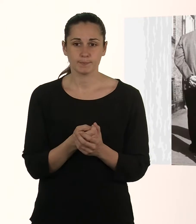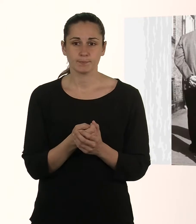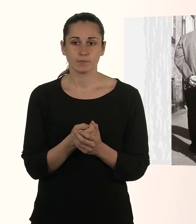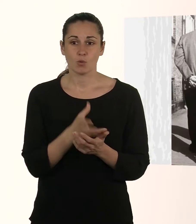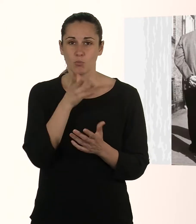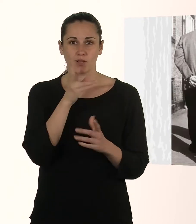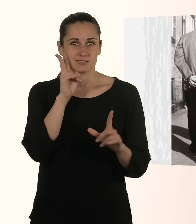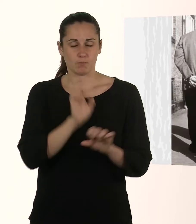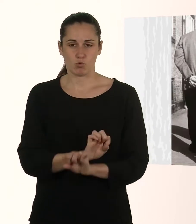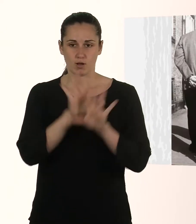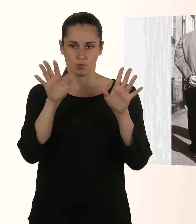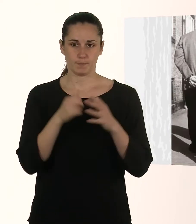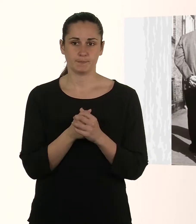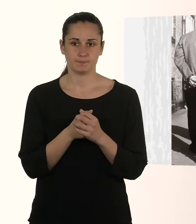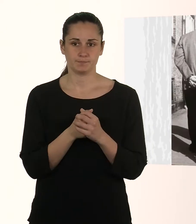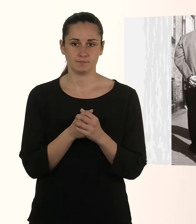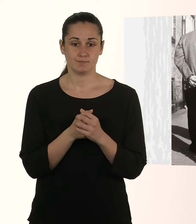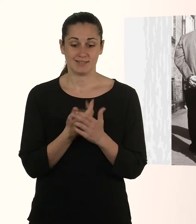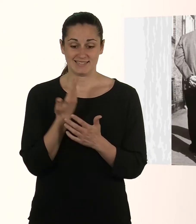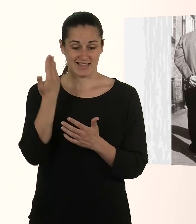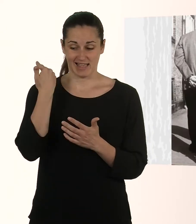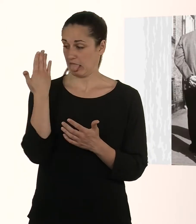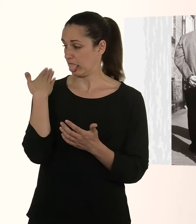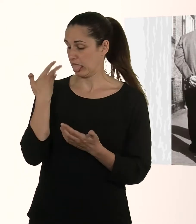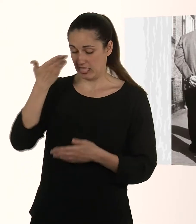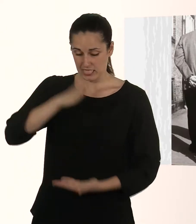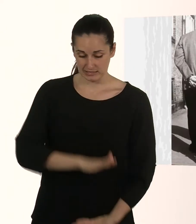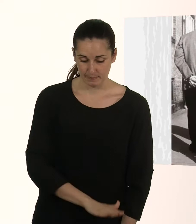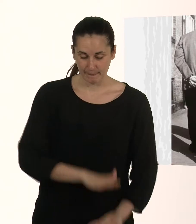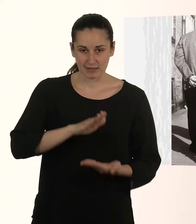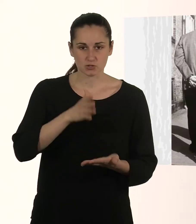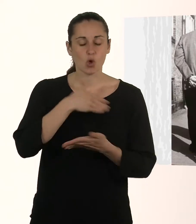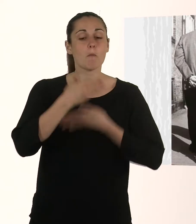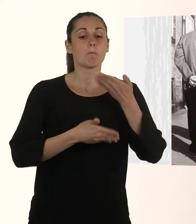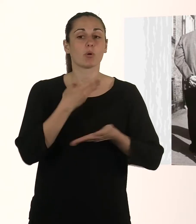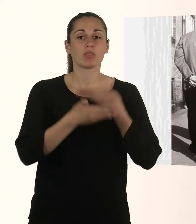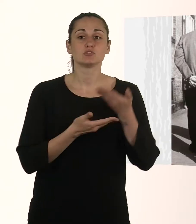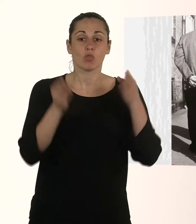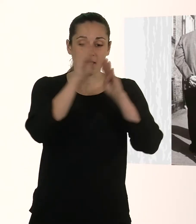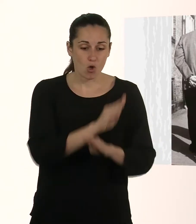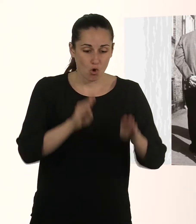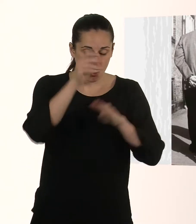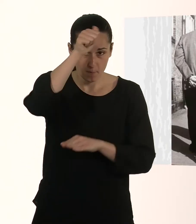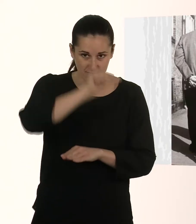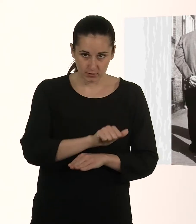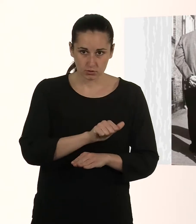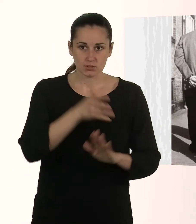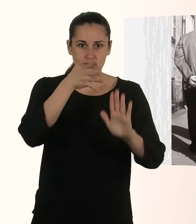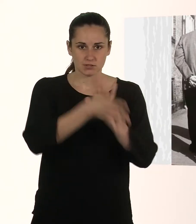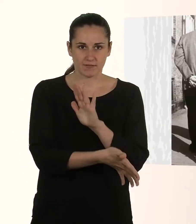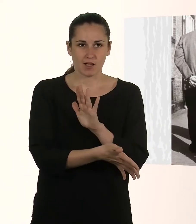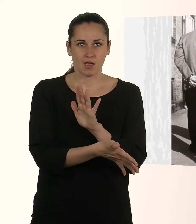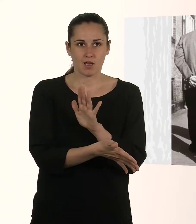¿Vale? Bueno, pues como desde pequeñitos el proceso de hominifactura funciona, ¿no? Va ahí imitando